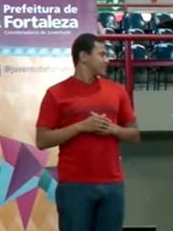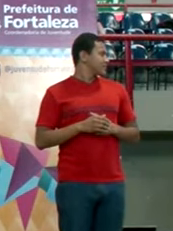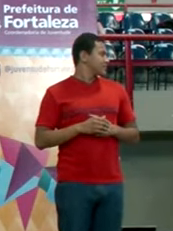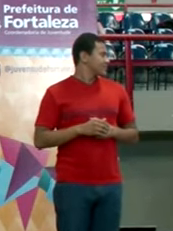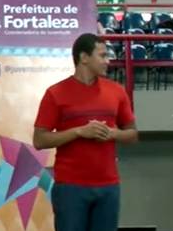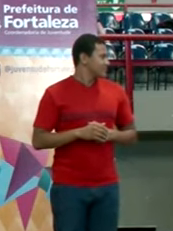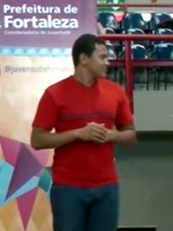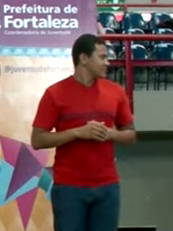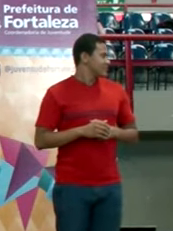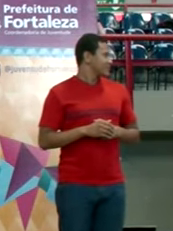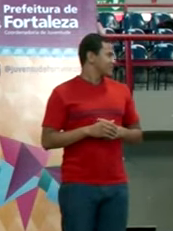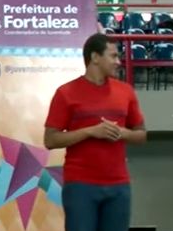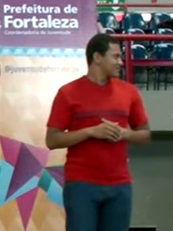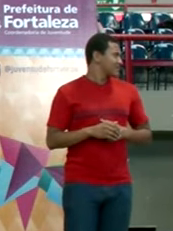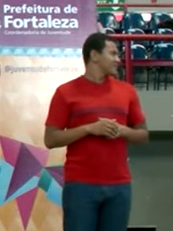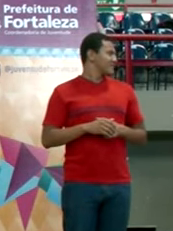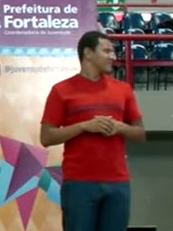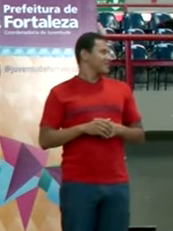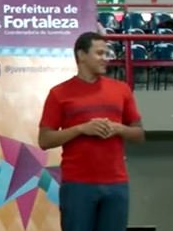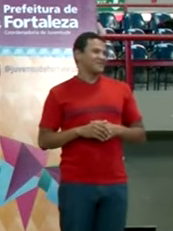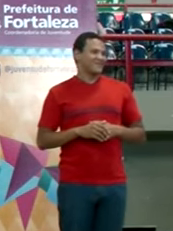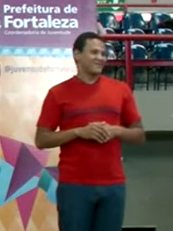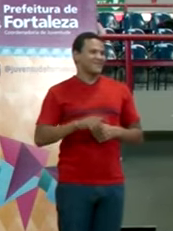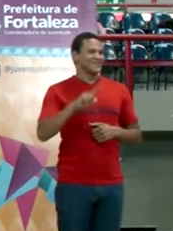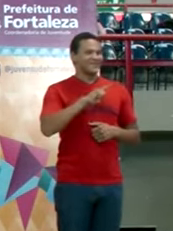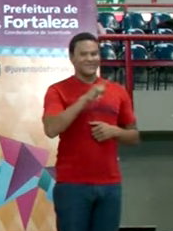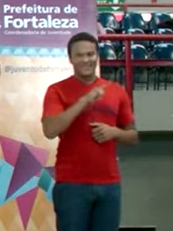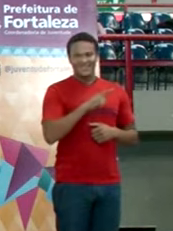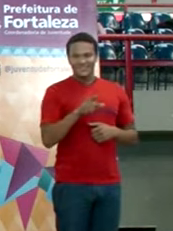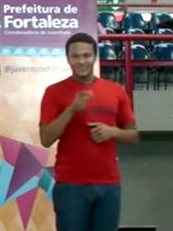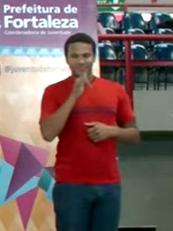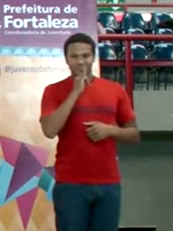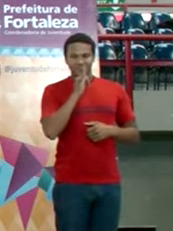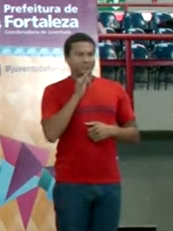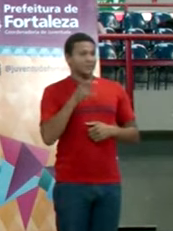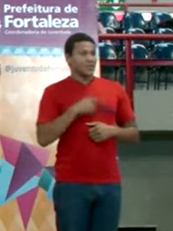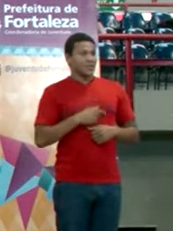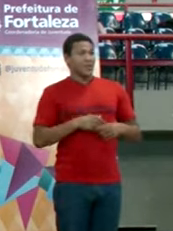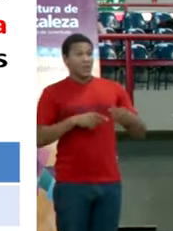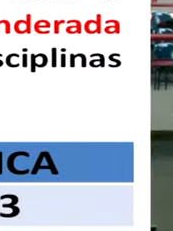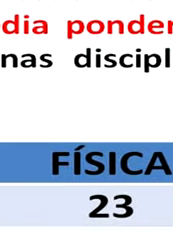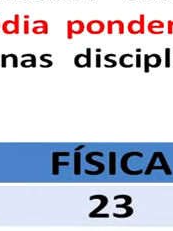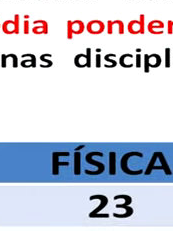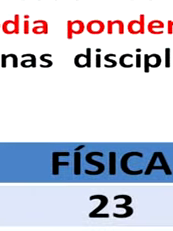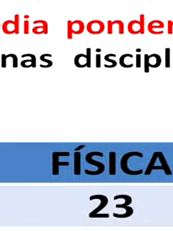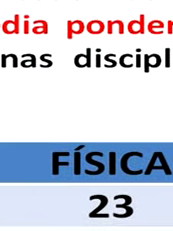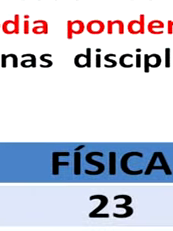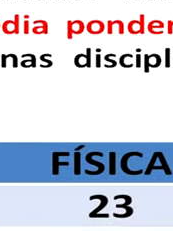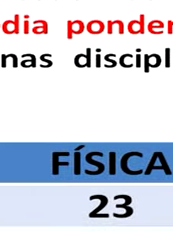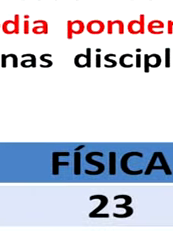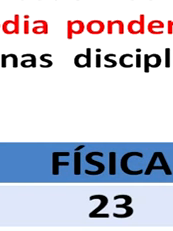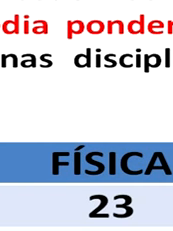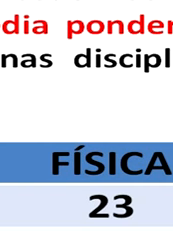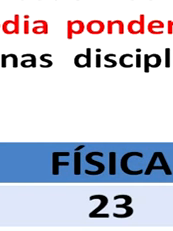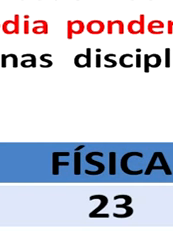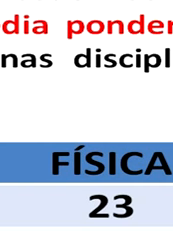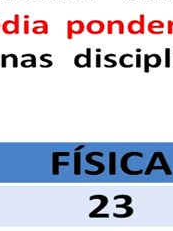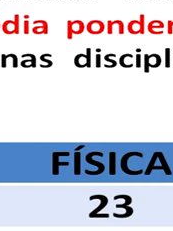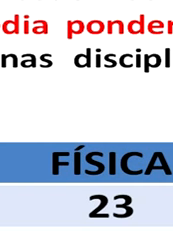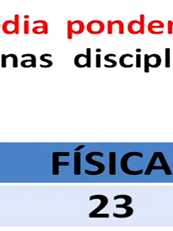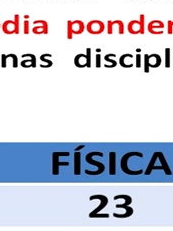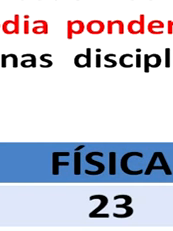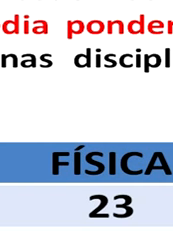competição de ciências em uma escola restaram apenas três candidatos de acordo com as regras o